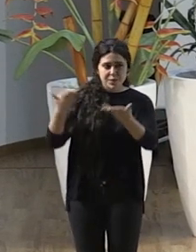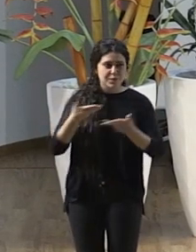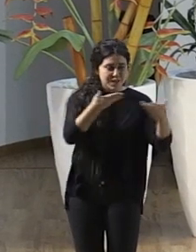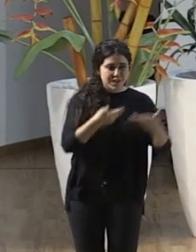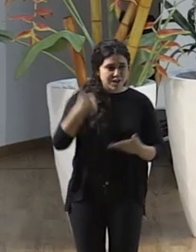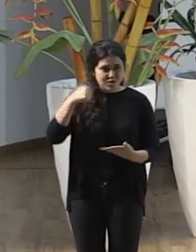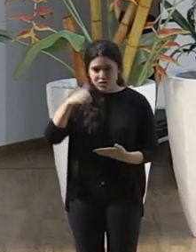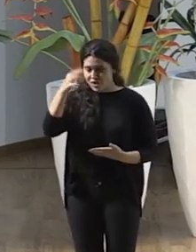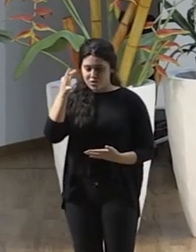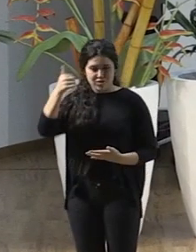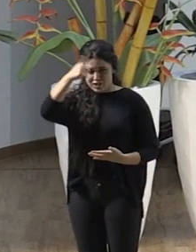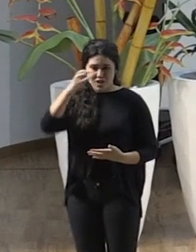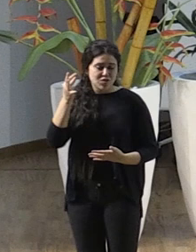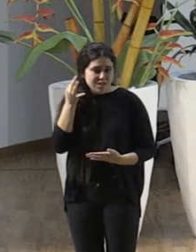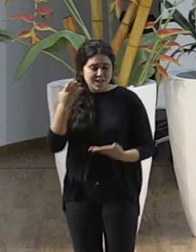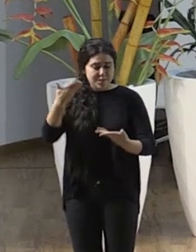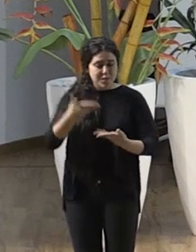bienvenidos y bienvenidas.